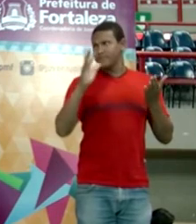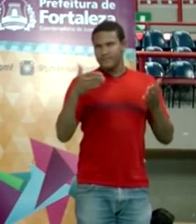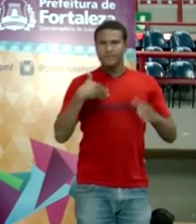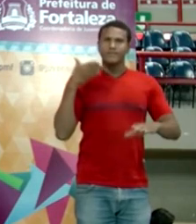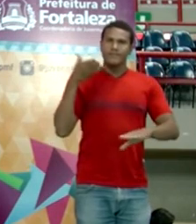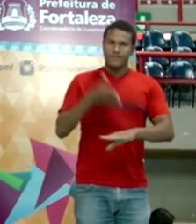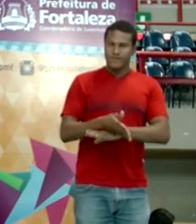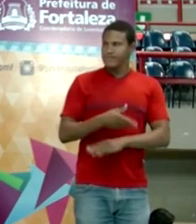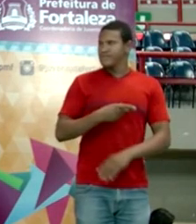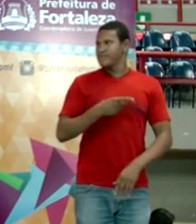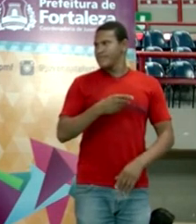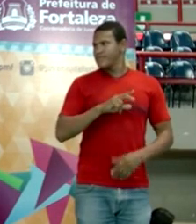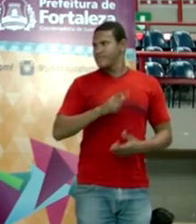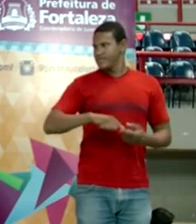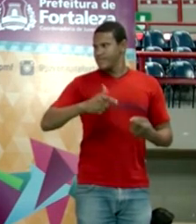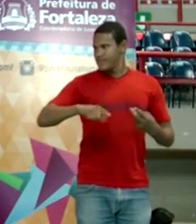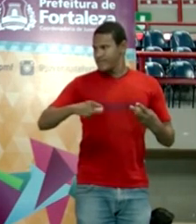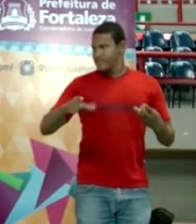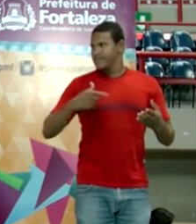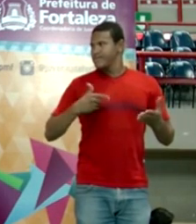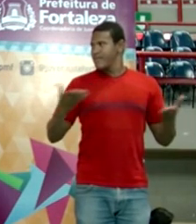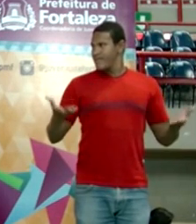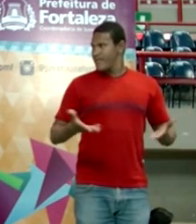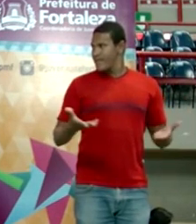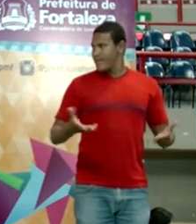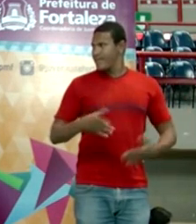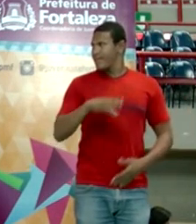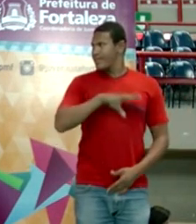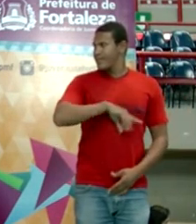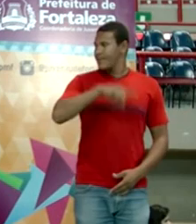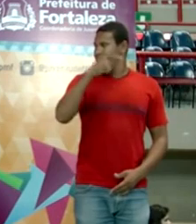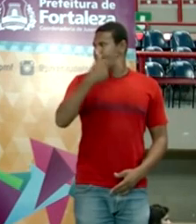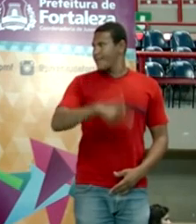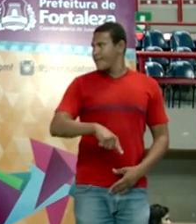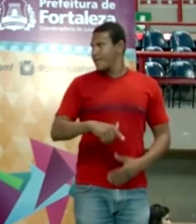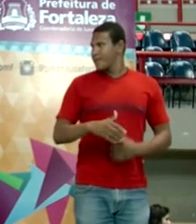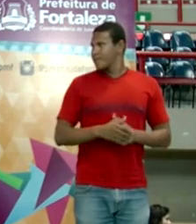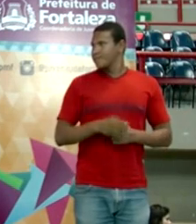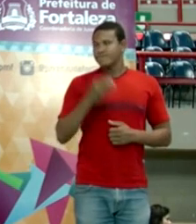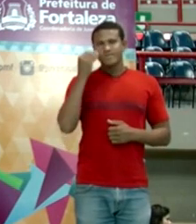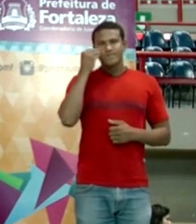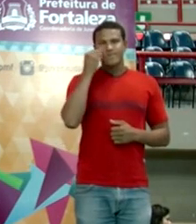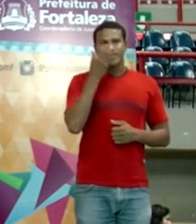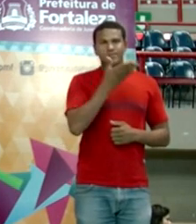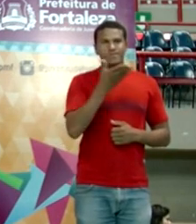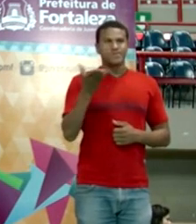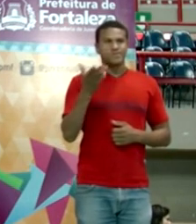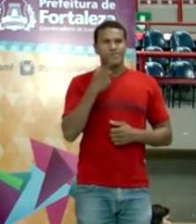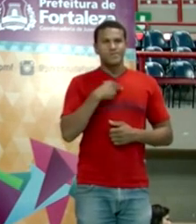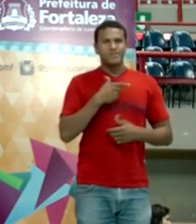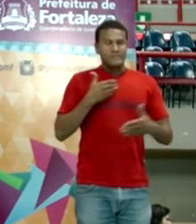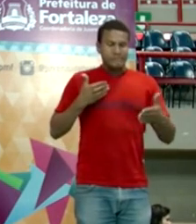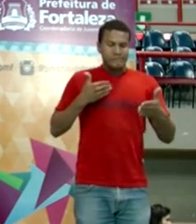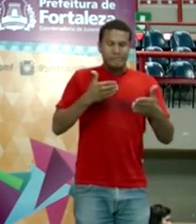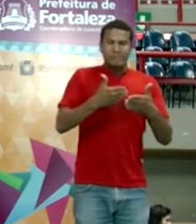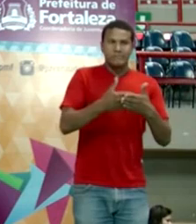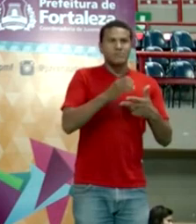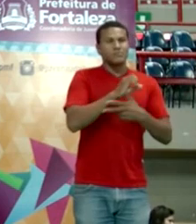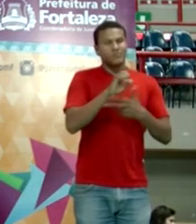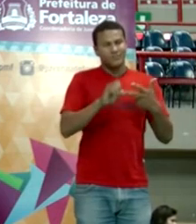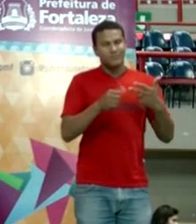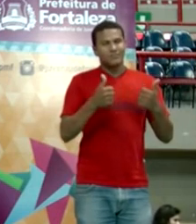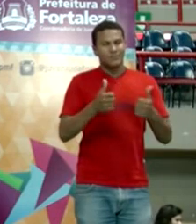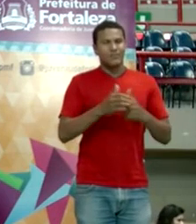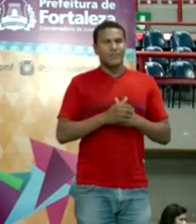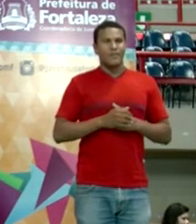vezes e vamos continuar nossas histórias por aqui. Para você que está cada vez mais pertinho da prova do Enem. Então vamos